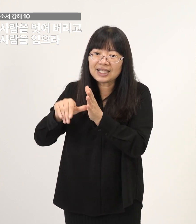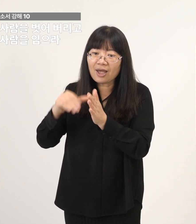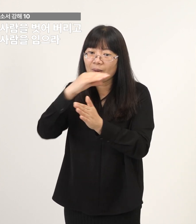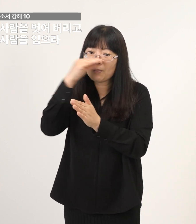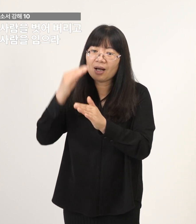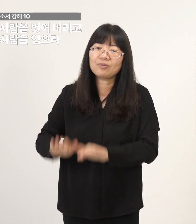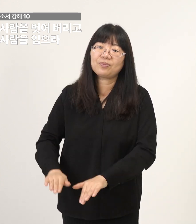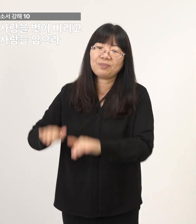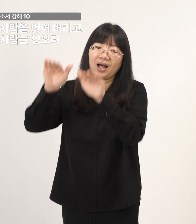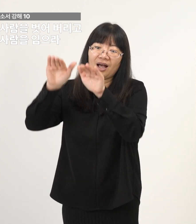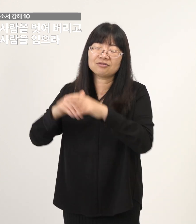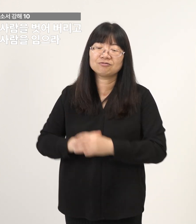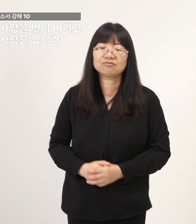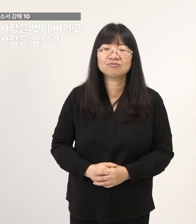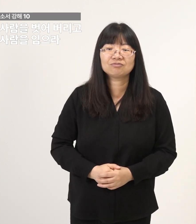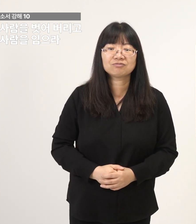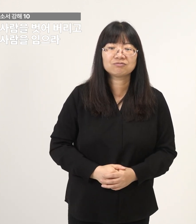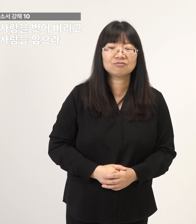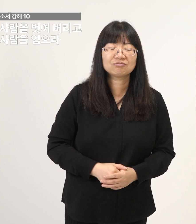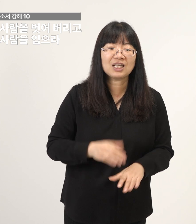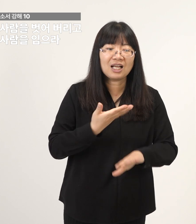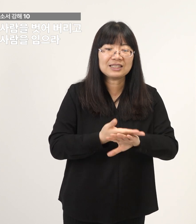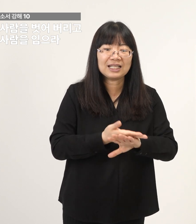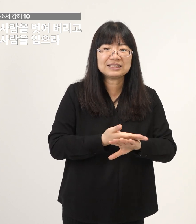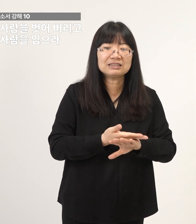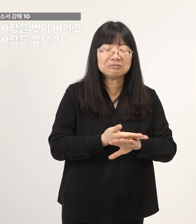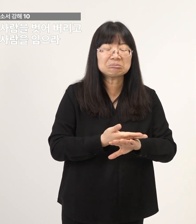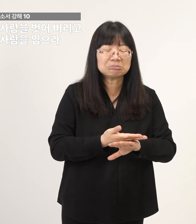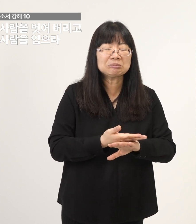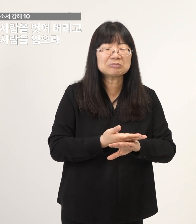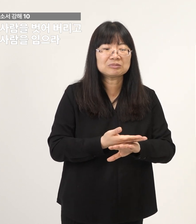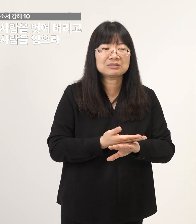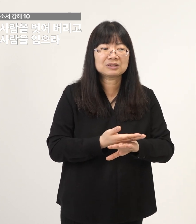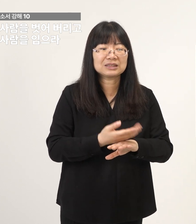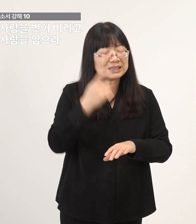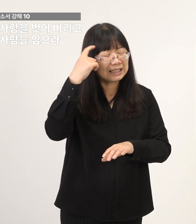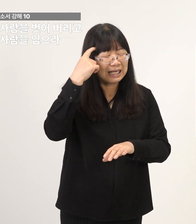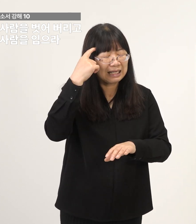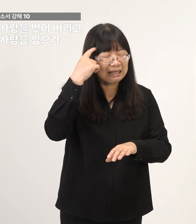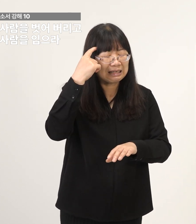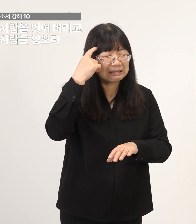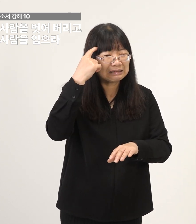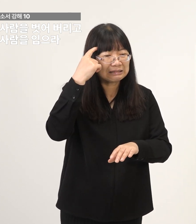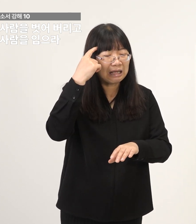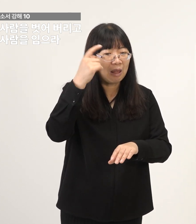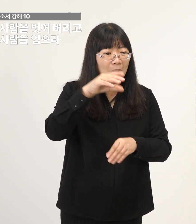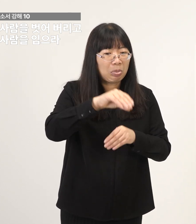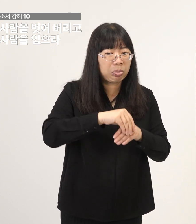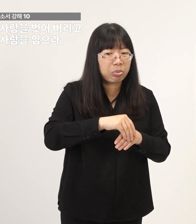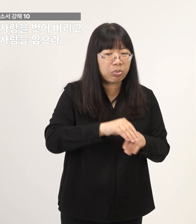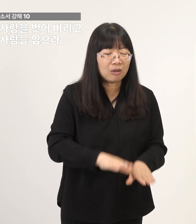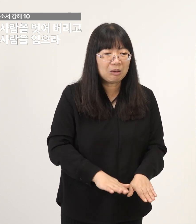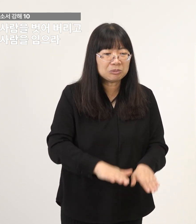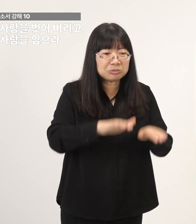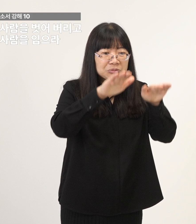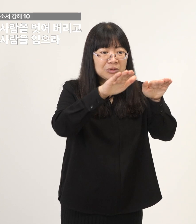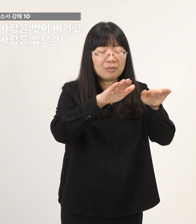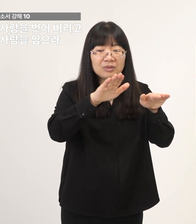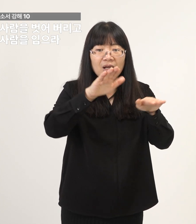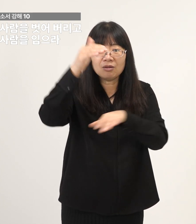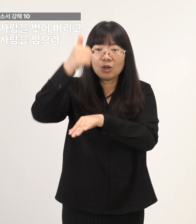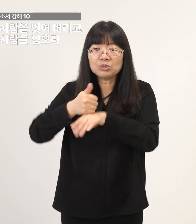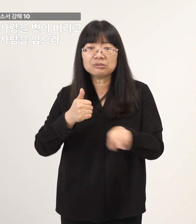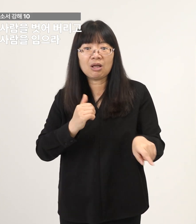엉뚱한 데 뿌리를 내리고 있으면 나중에 그게 진짜인 줄 알았는데 분명히 나는 사과나무인 줄 알았는데